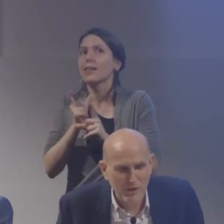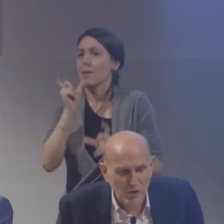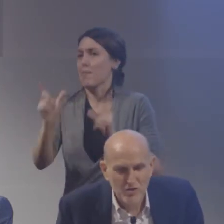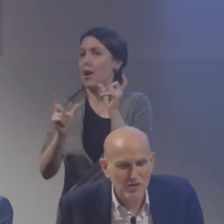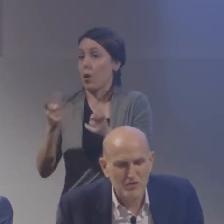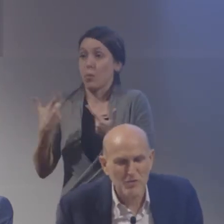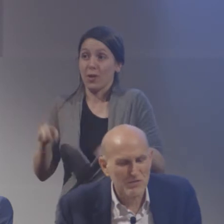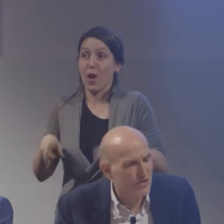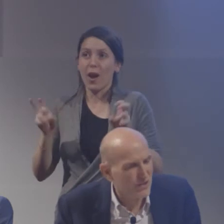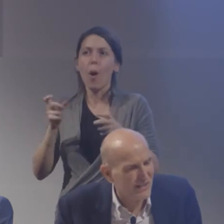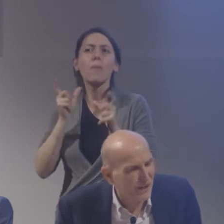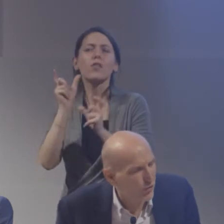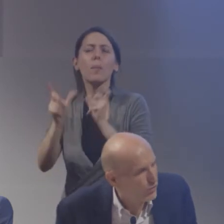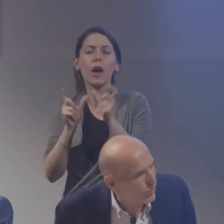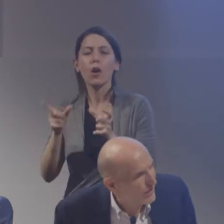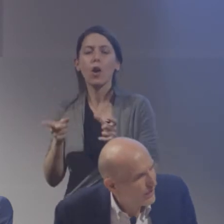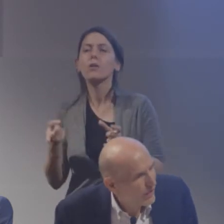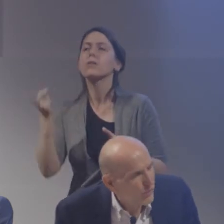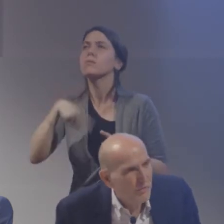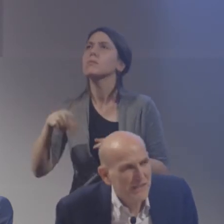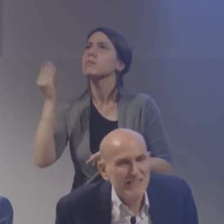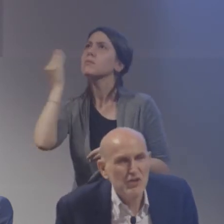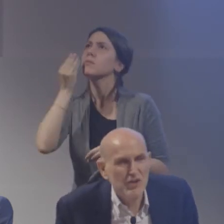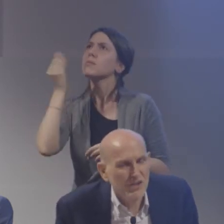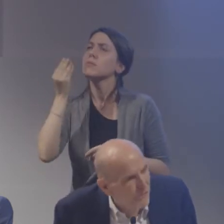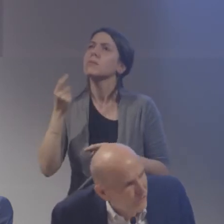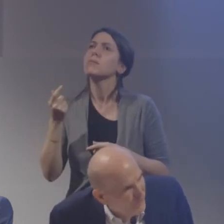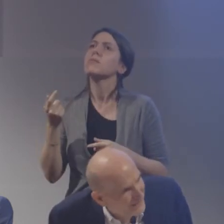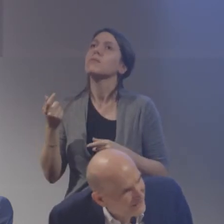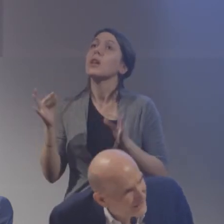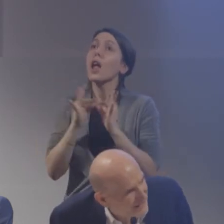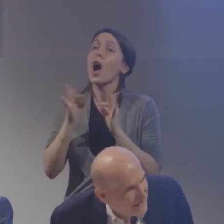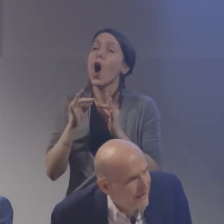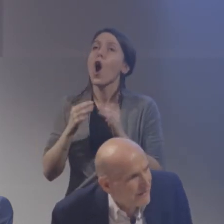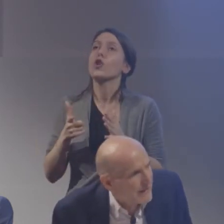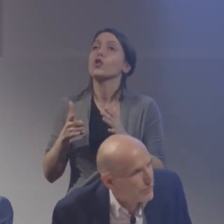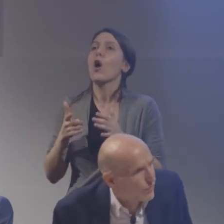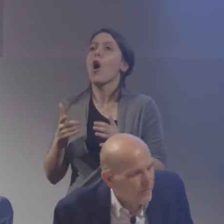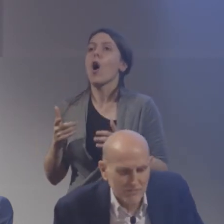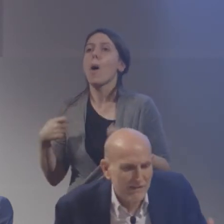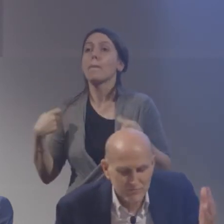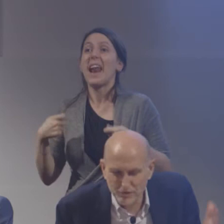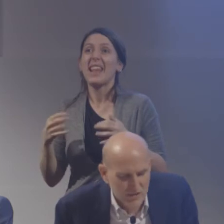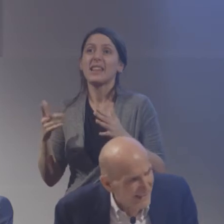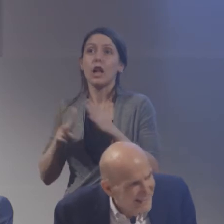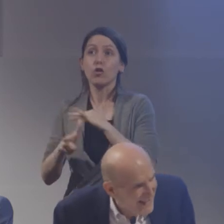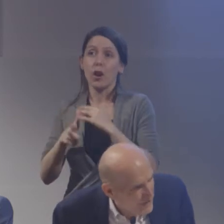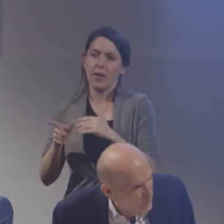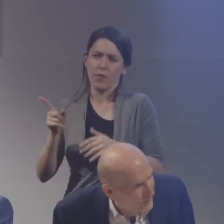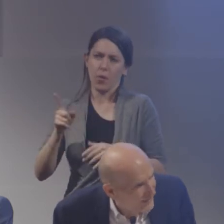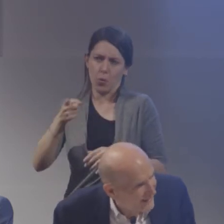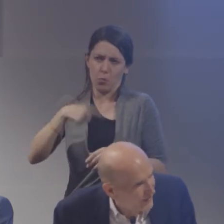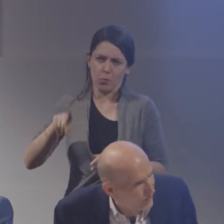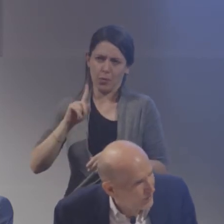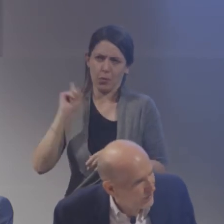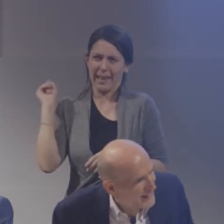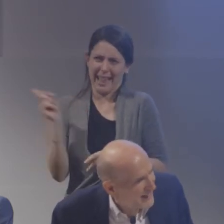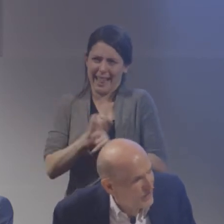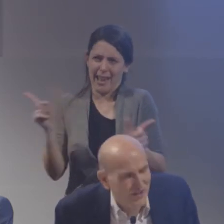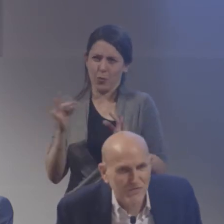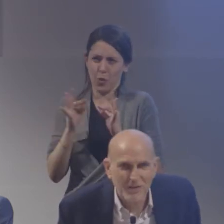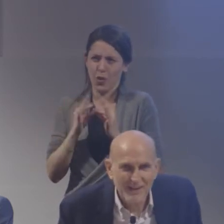è le parole, certo se uno si dice sei d'accordo con il preside sceriffo, come ha detto Alessandro, nessuno, ma forse Clint Eastwood, chi è d'accordo